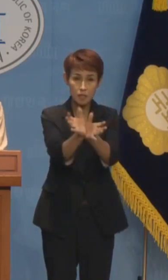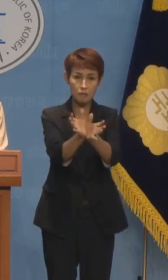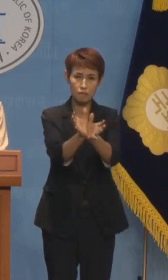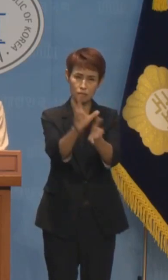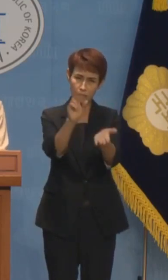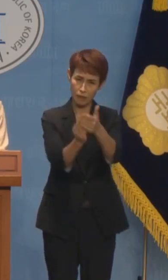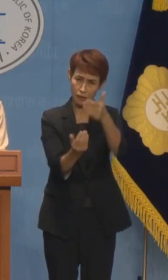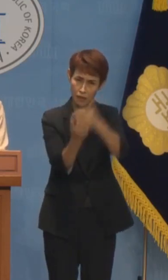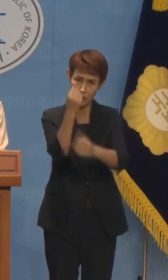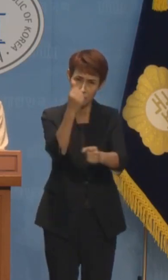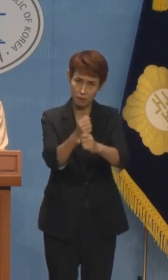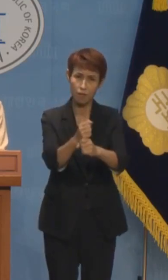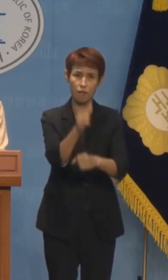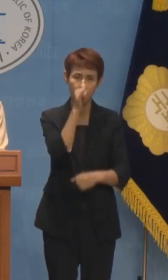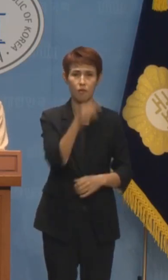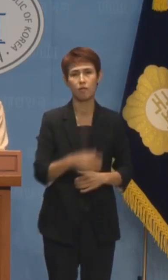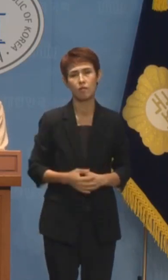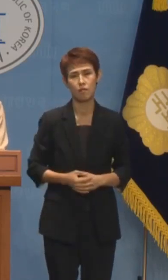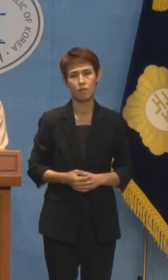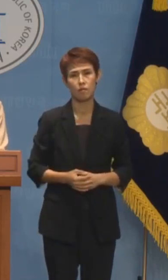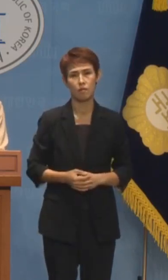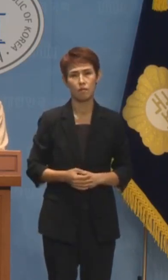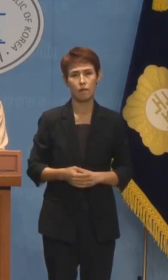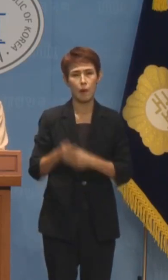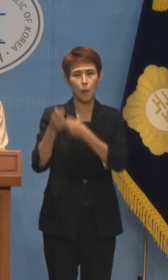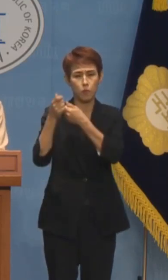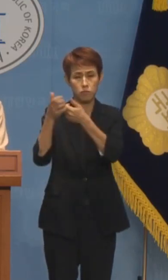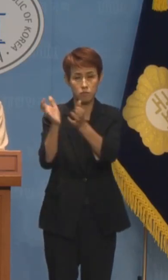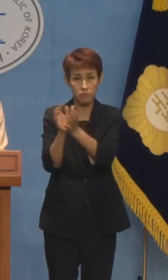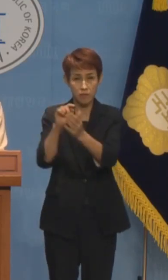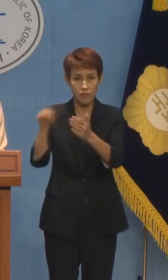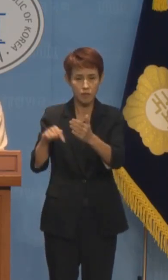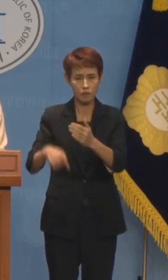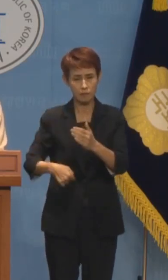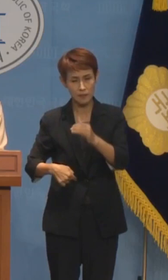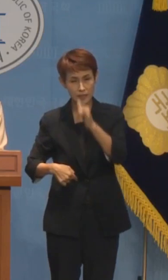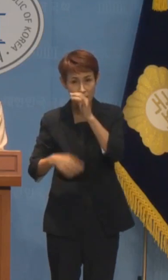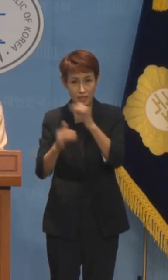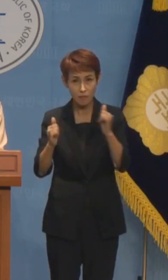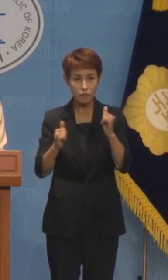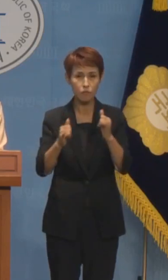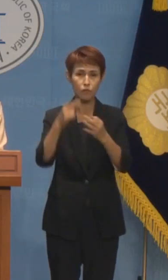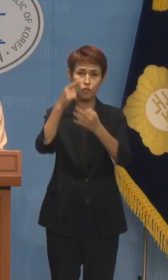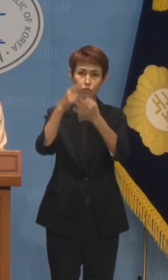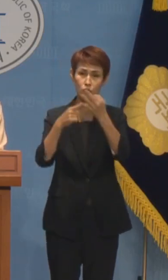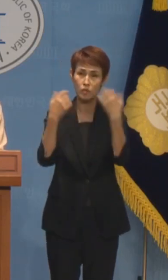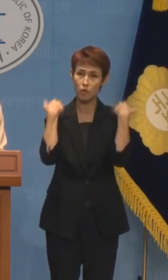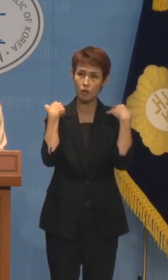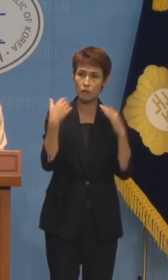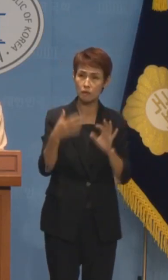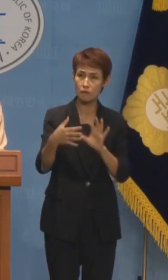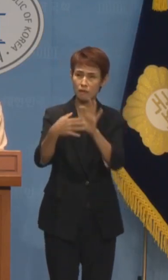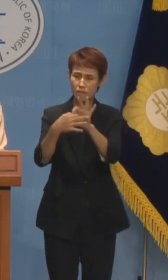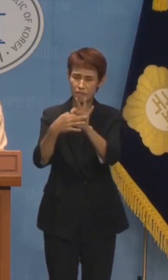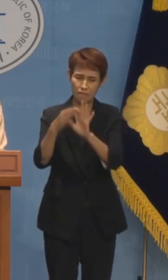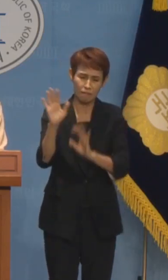앞장섭니다 보수 세력 중에서도 합리적이고 양심적인 분들은 윤석 정권의 담기를